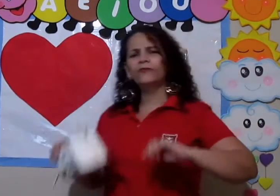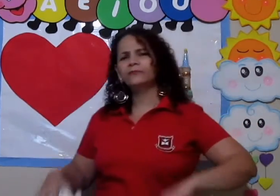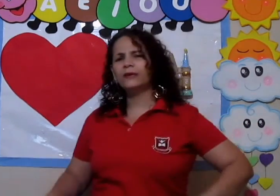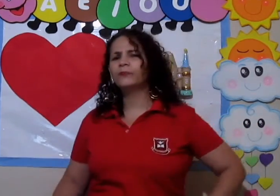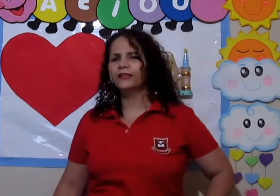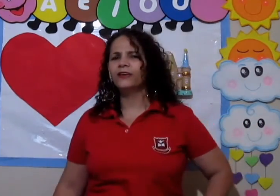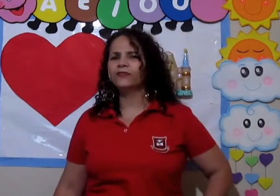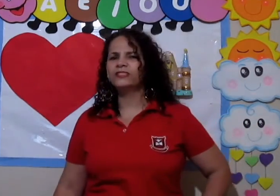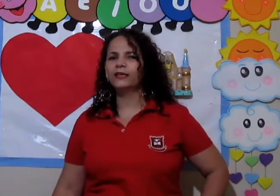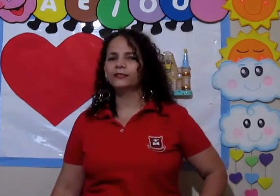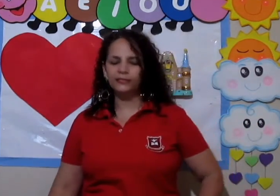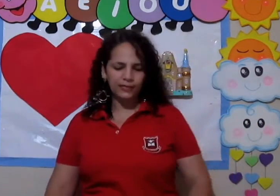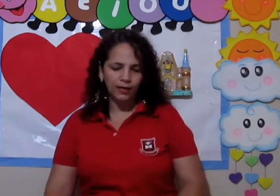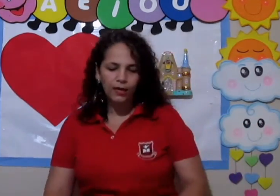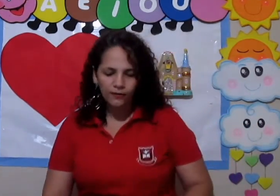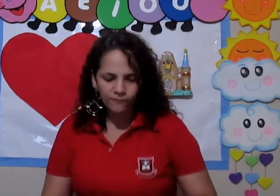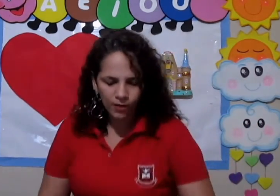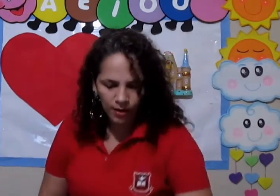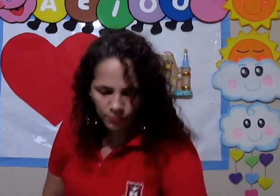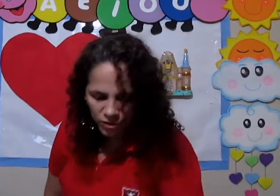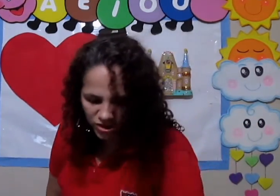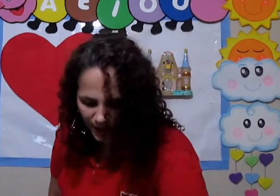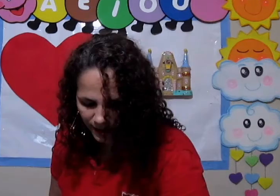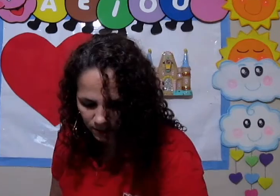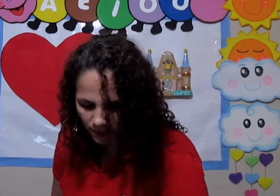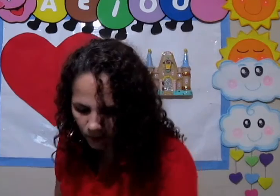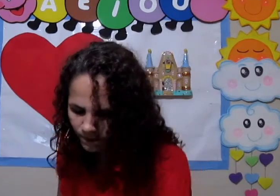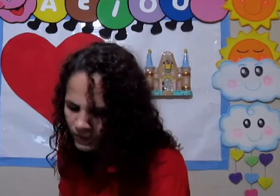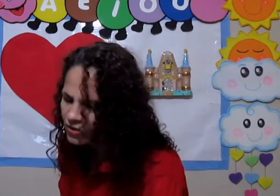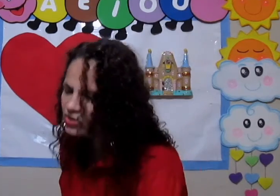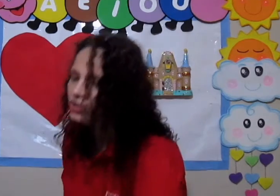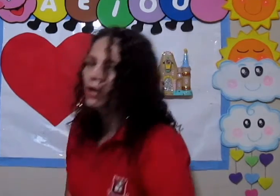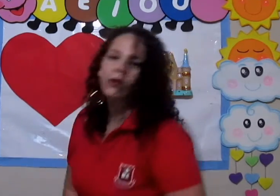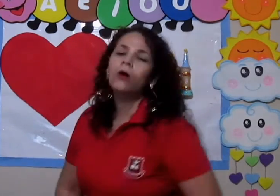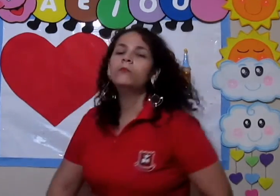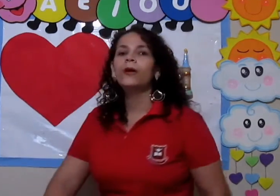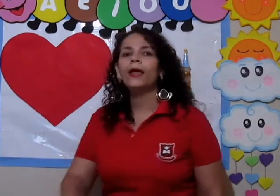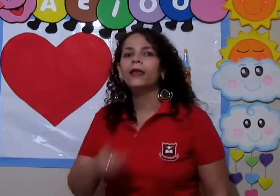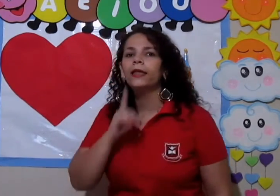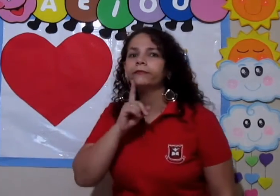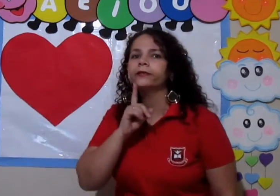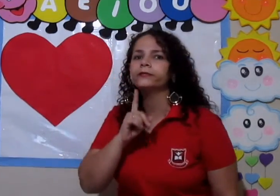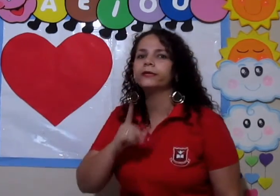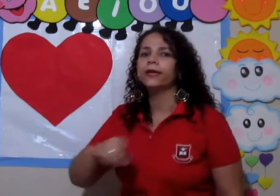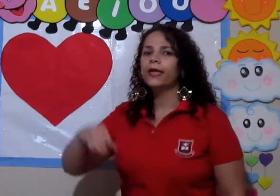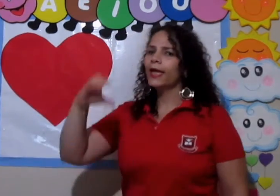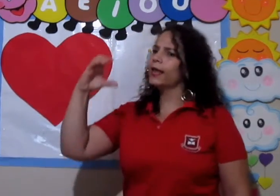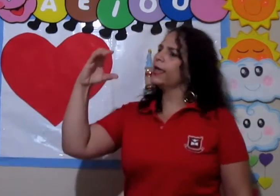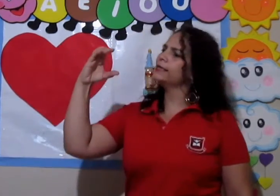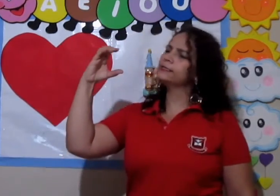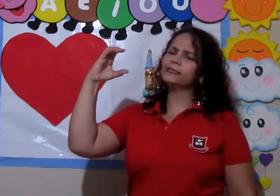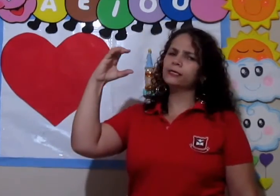vamos aprender a fazer a letra C? Vamos lá então. Tia, como é a letra C? Ela é assim,